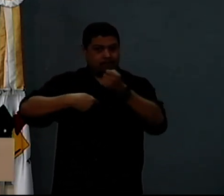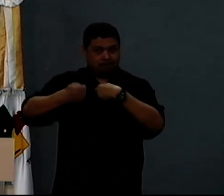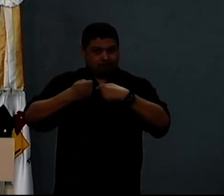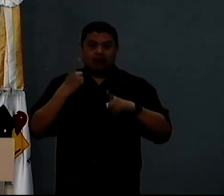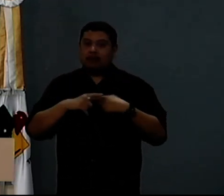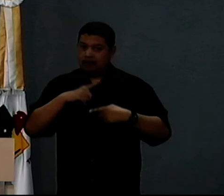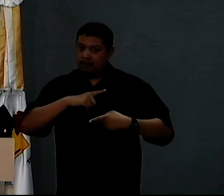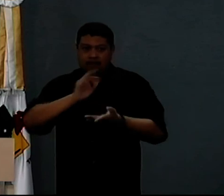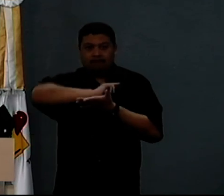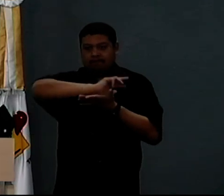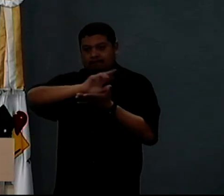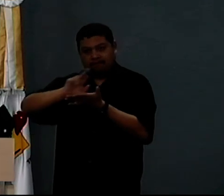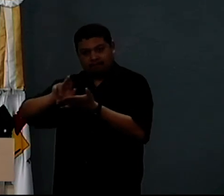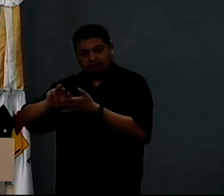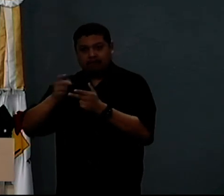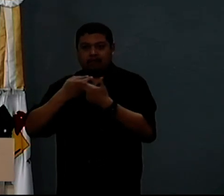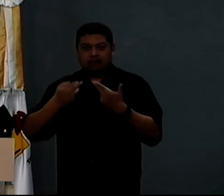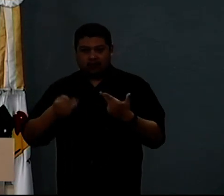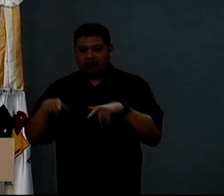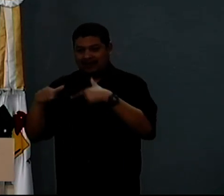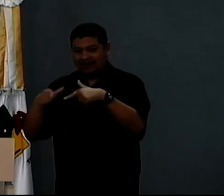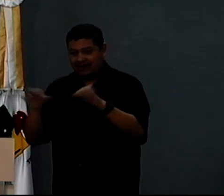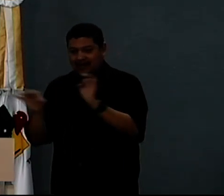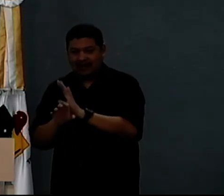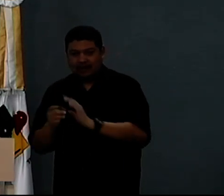atividade, só que fazer tudo mal feito, depois eu vou ter que refazer tudo de